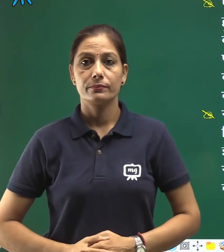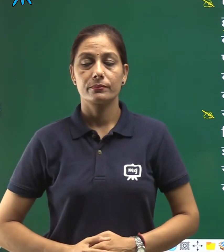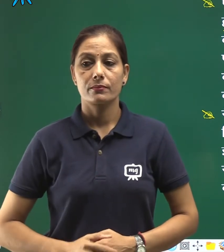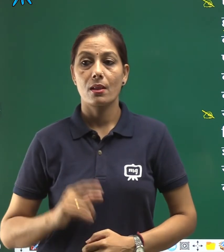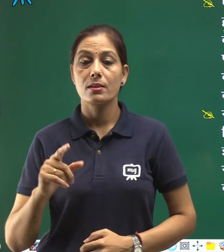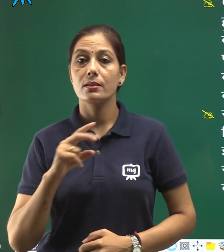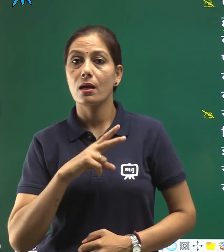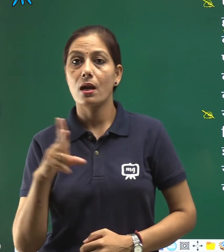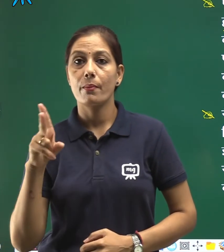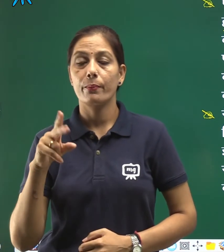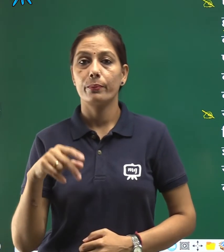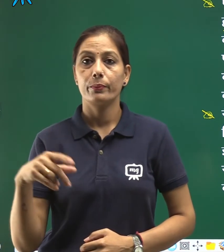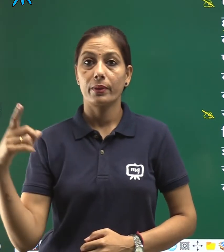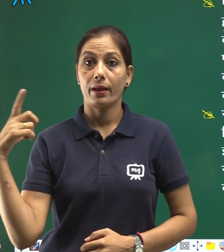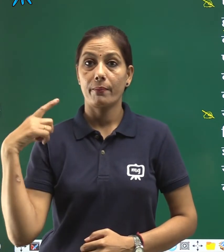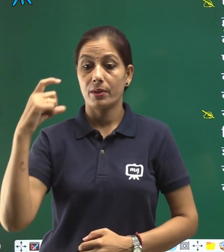जिसका नाम कैप्टन था,